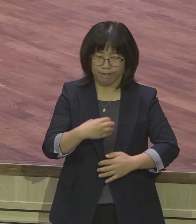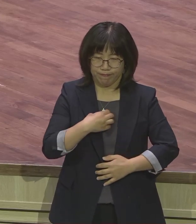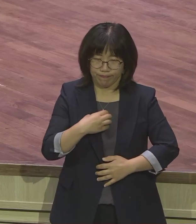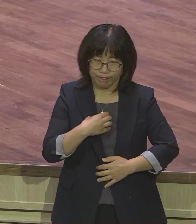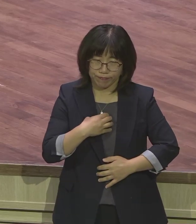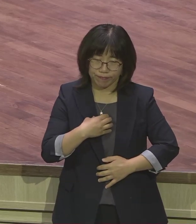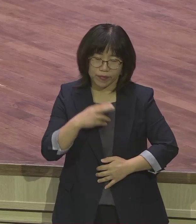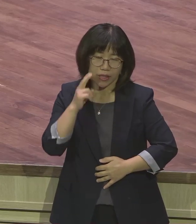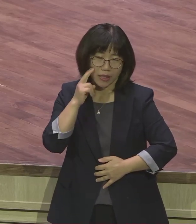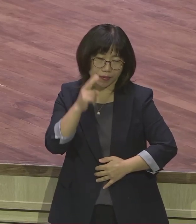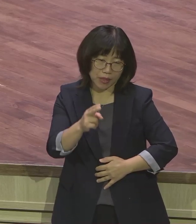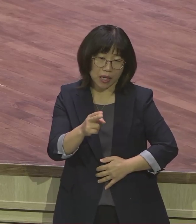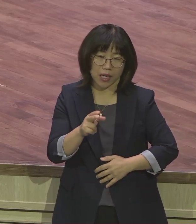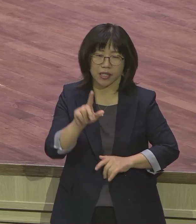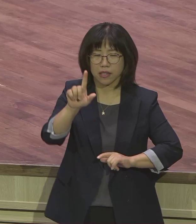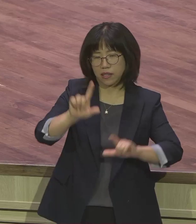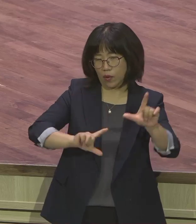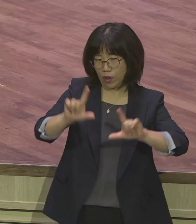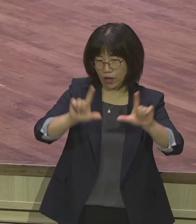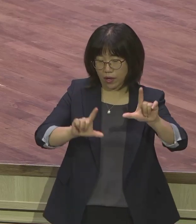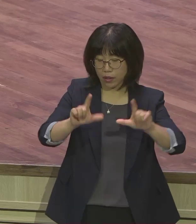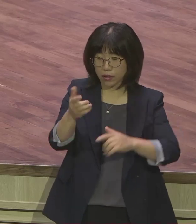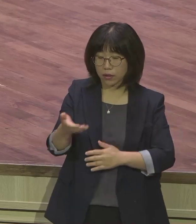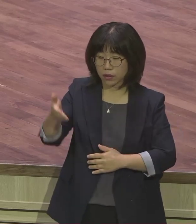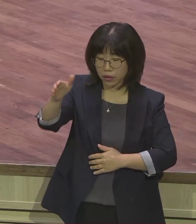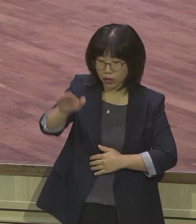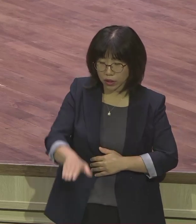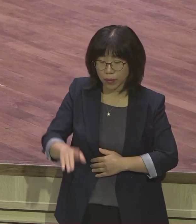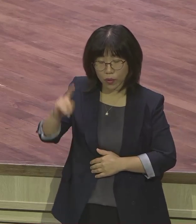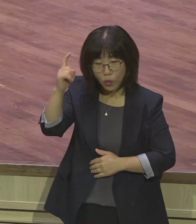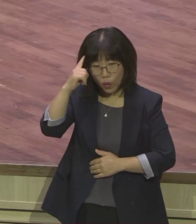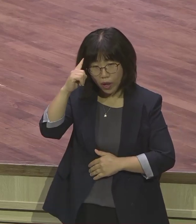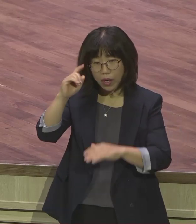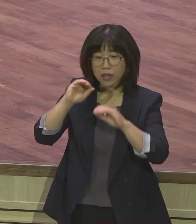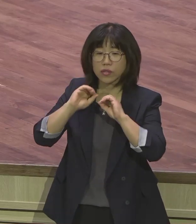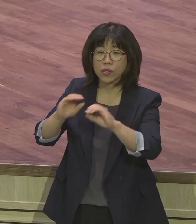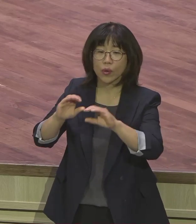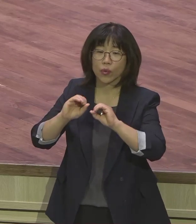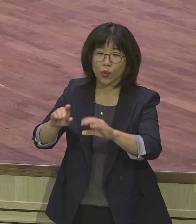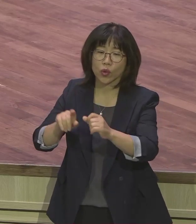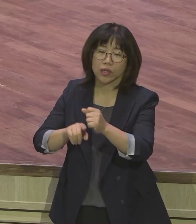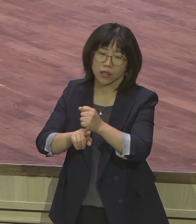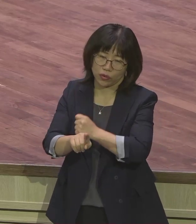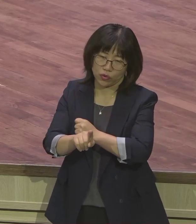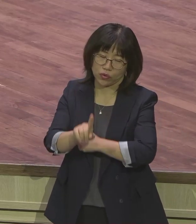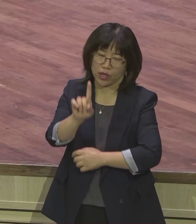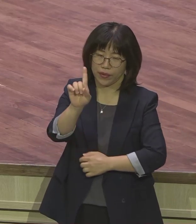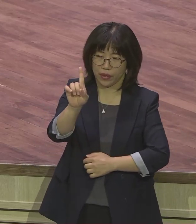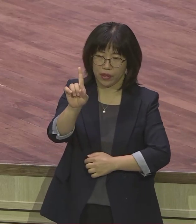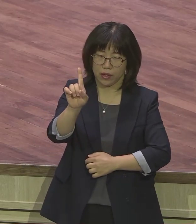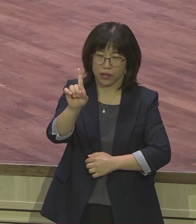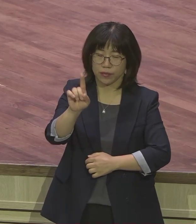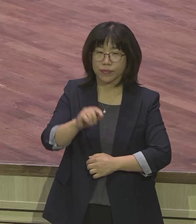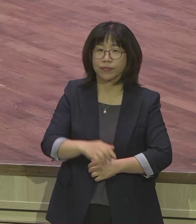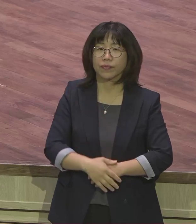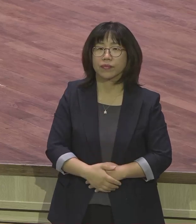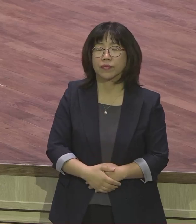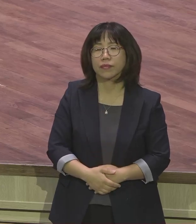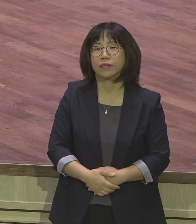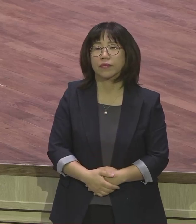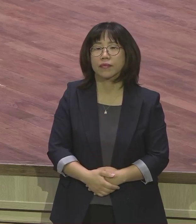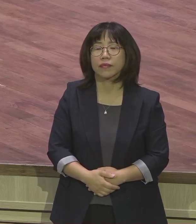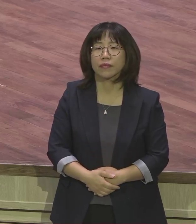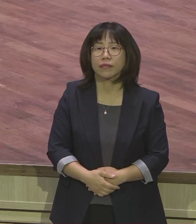그럼에도 불구하고 우리가 전도집회를 하는 이유가 뭐냐. 한 가지 이유밖에 없어요. 전도집회하는